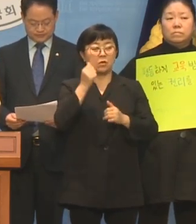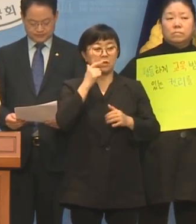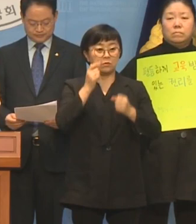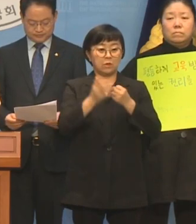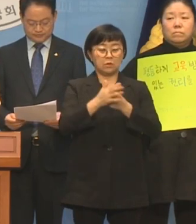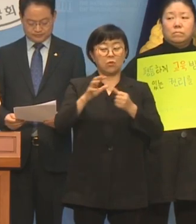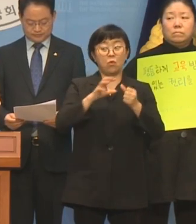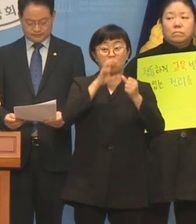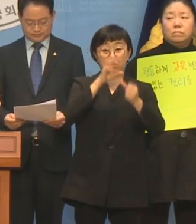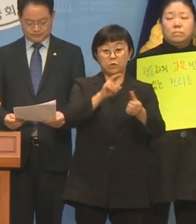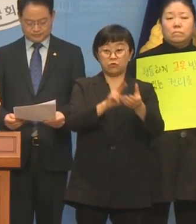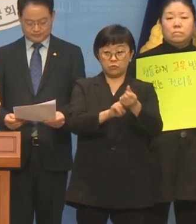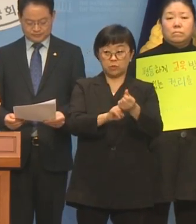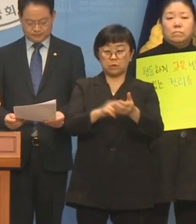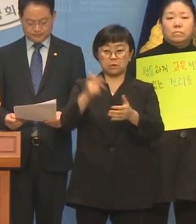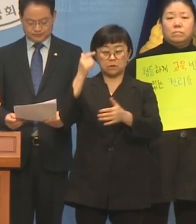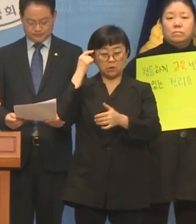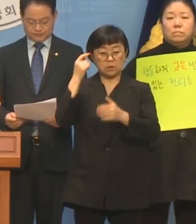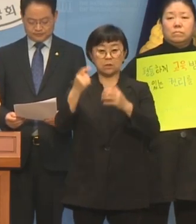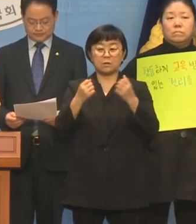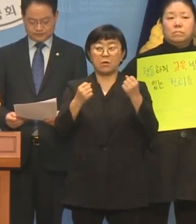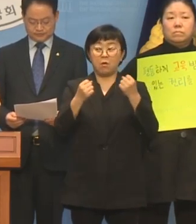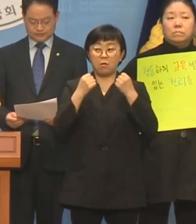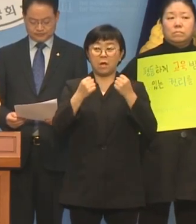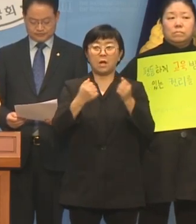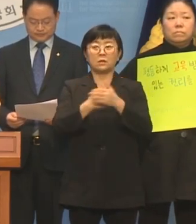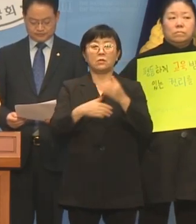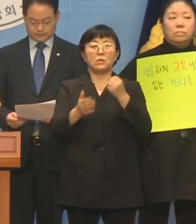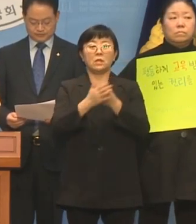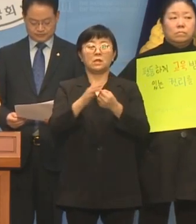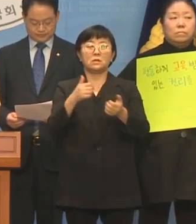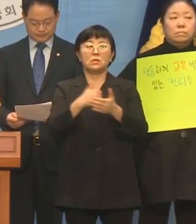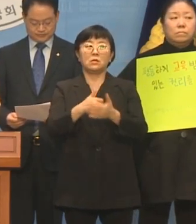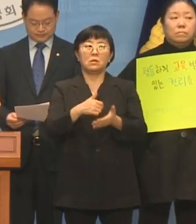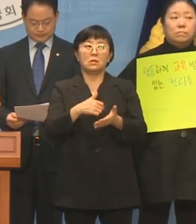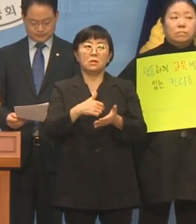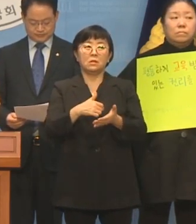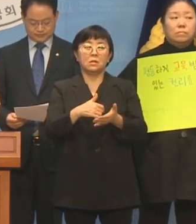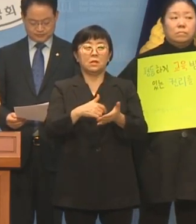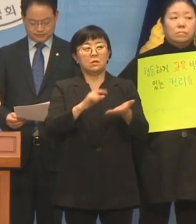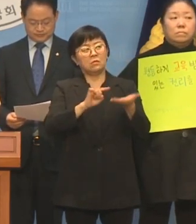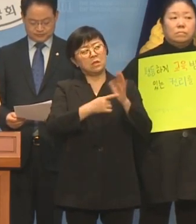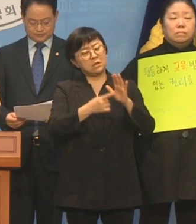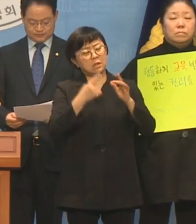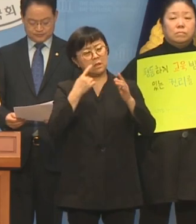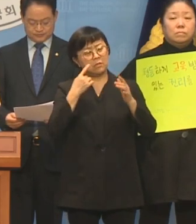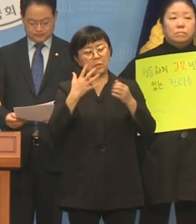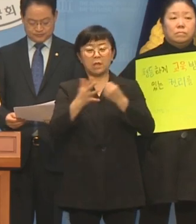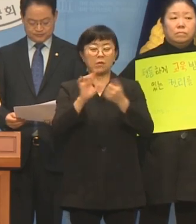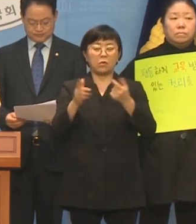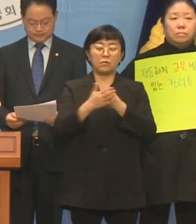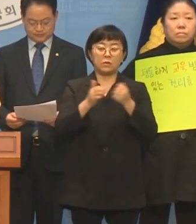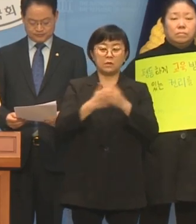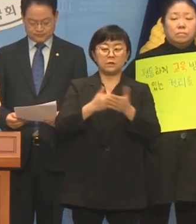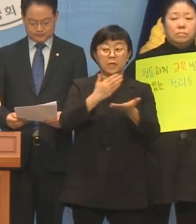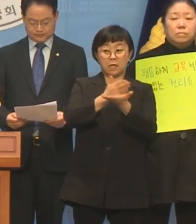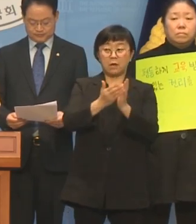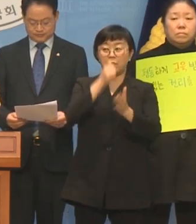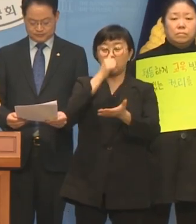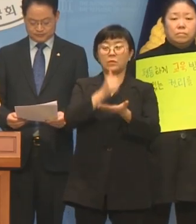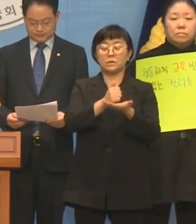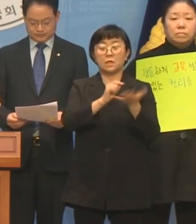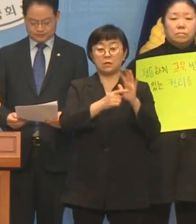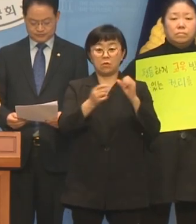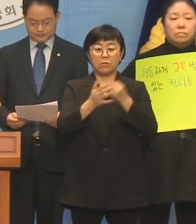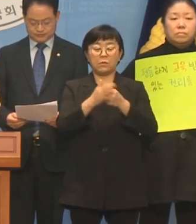및 은둔, 또 정신건강 등으로 측정 불가능한 사회 문제가 야기되며 다양한 범죄에 노출되고